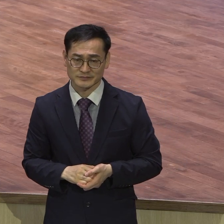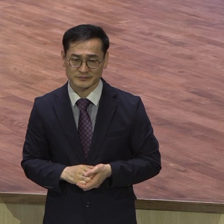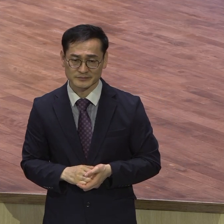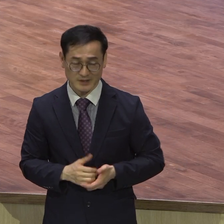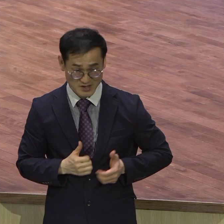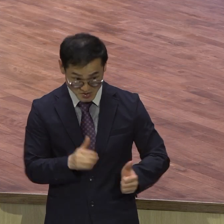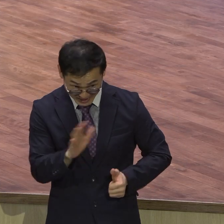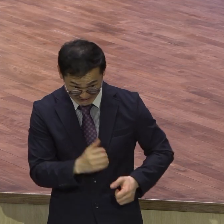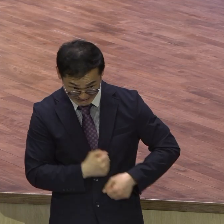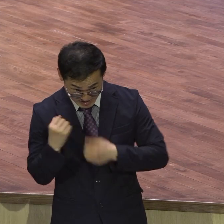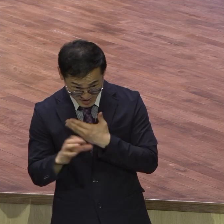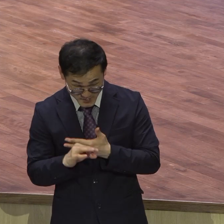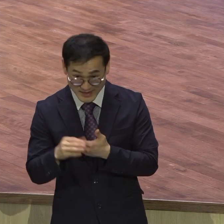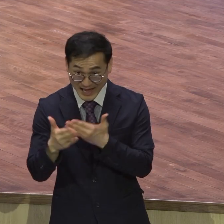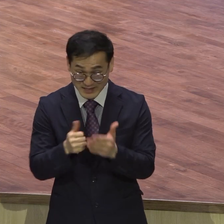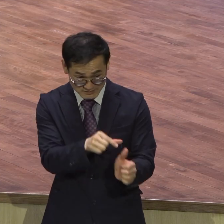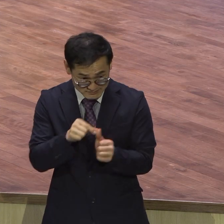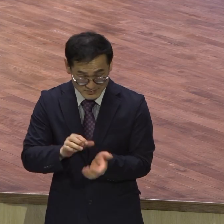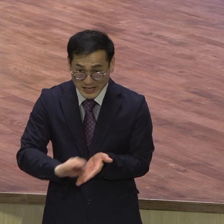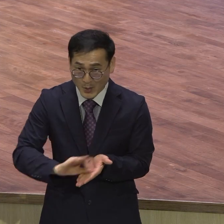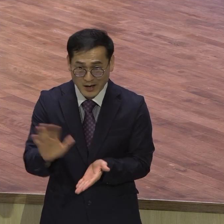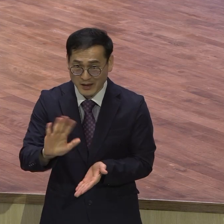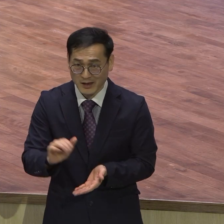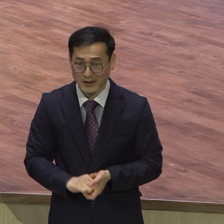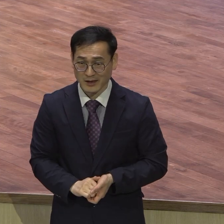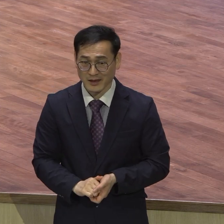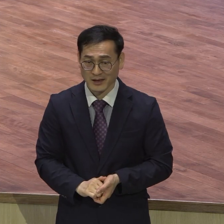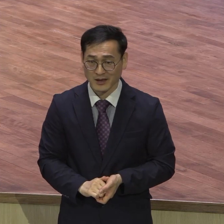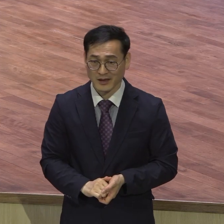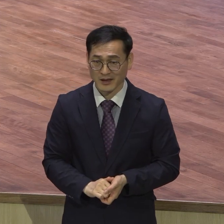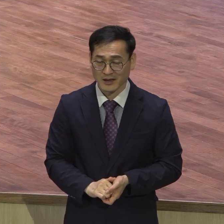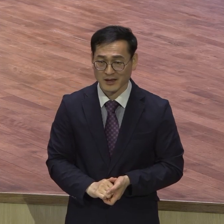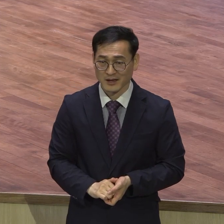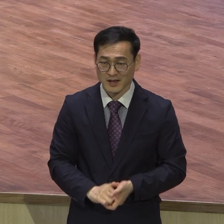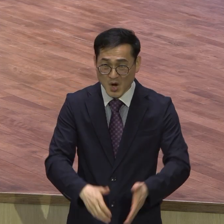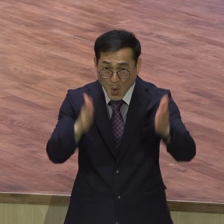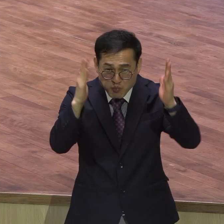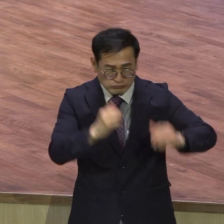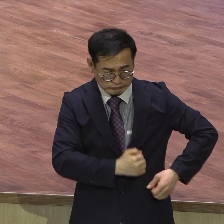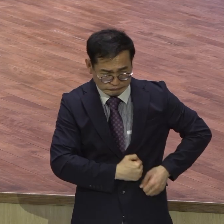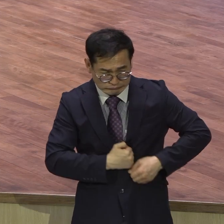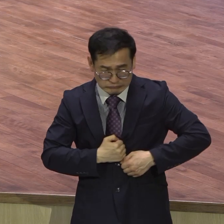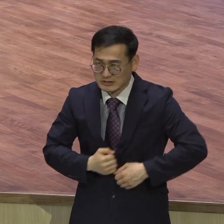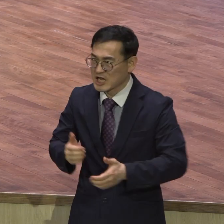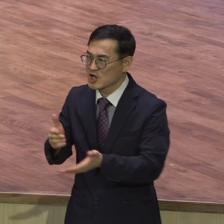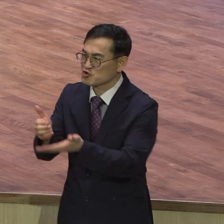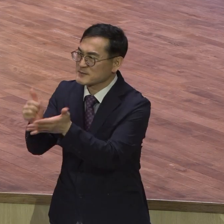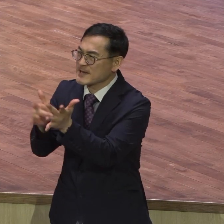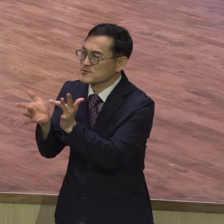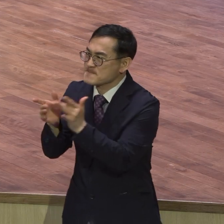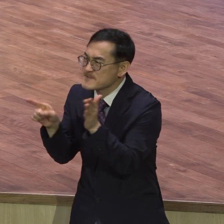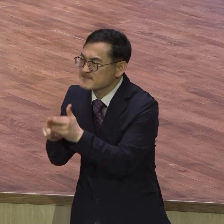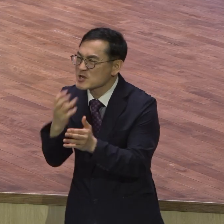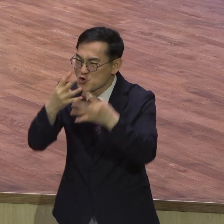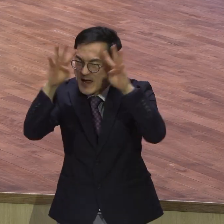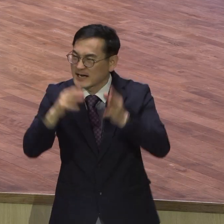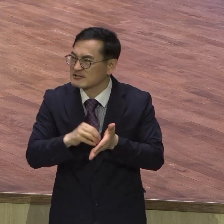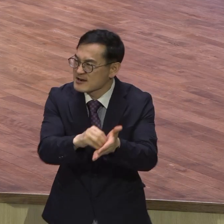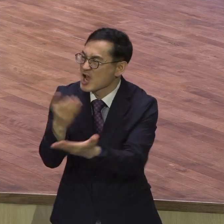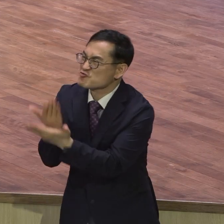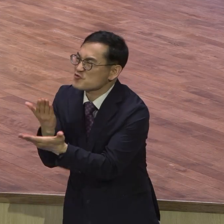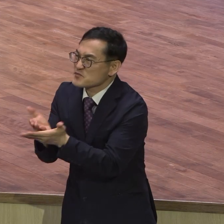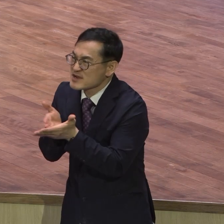않습니다 공부도 그렇습니다 공부도 안 하면서 믿습니다 서울대 경영과 가야 주시잡고 그런